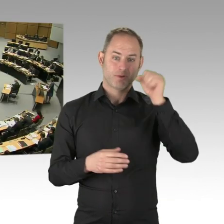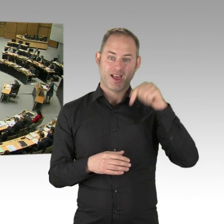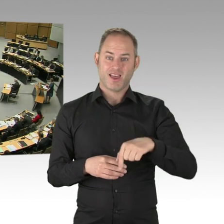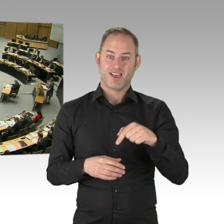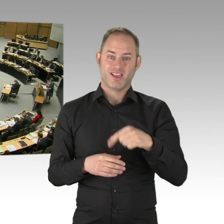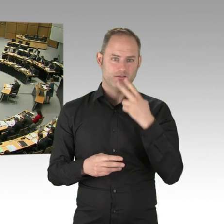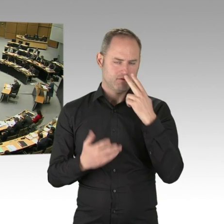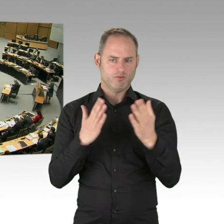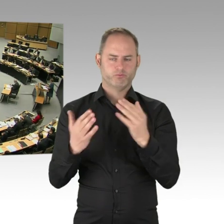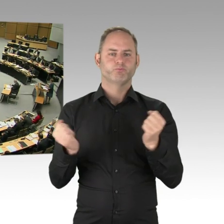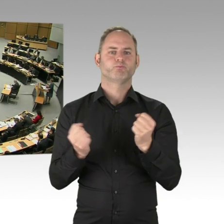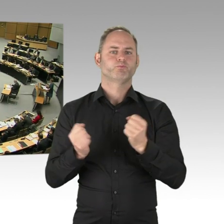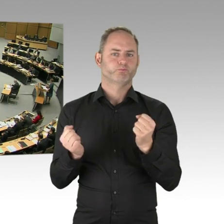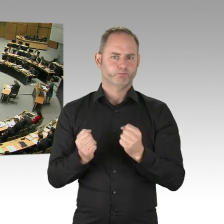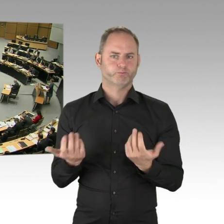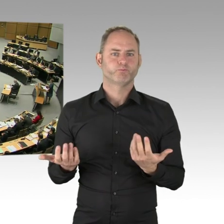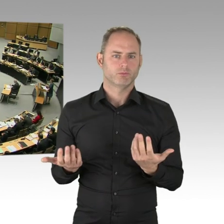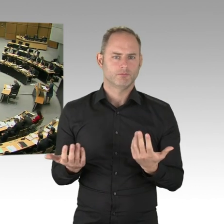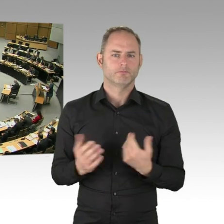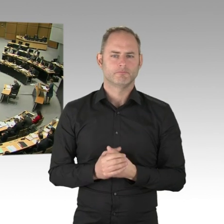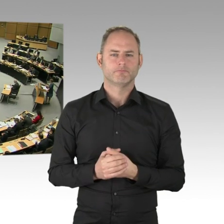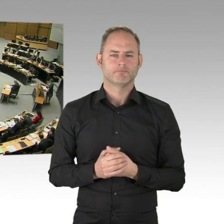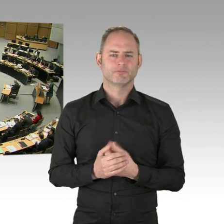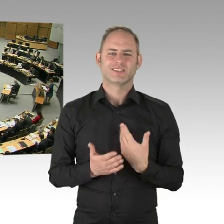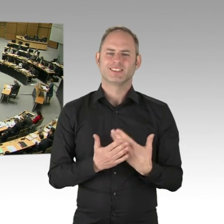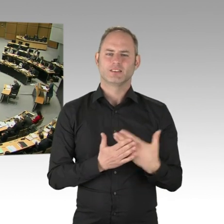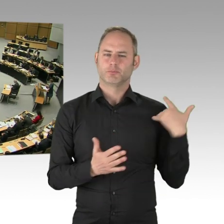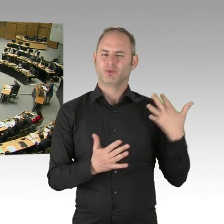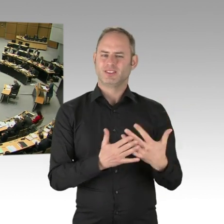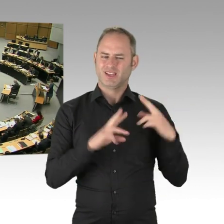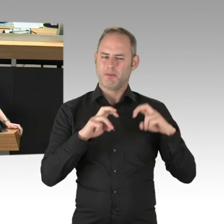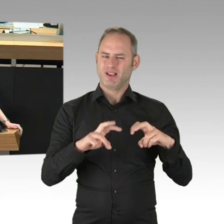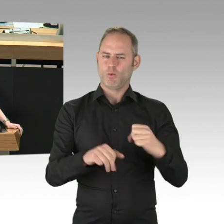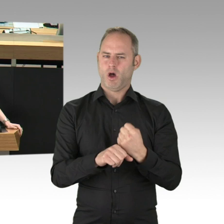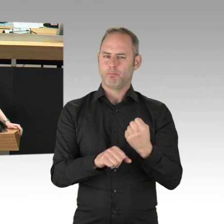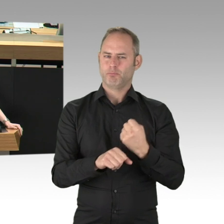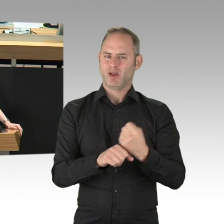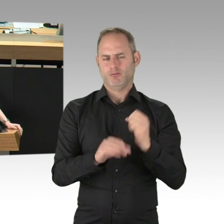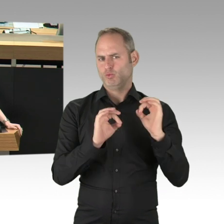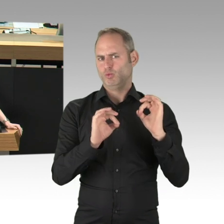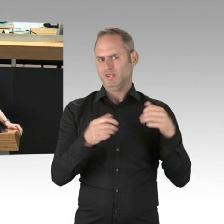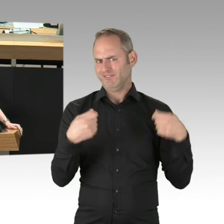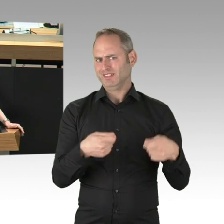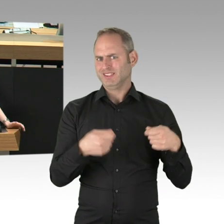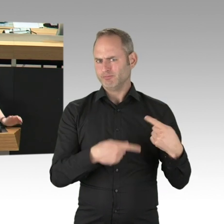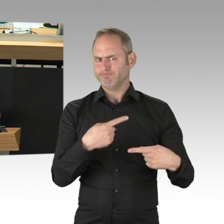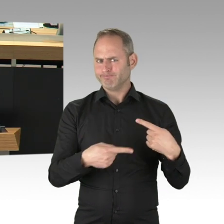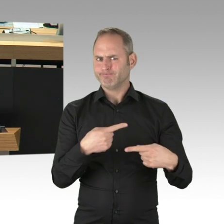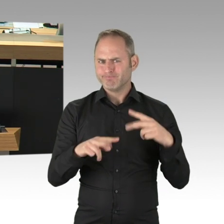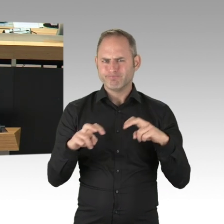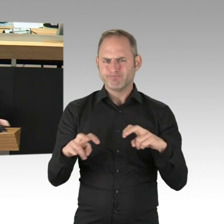Die geplanten Aus- und Fortbildungen bei der Staatsanwaltschaft und Polizei sind sinnvoll und unerlässlich. Selbstverständlich richtig ist die